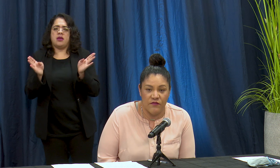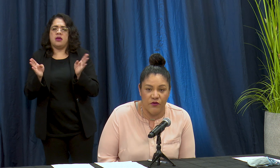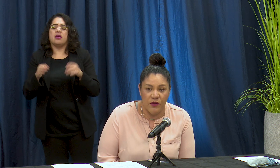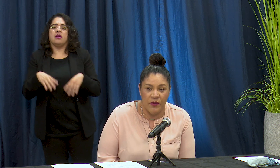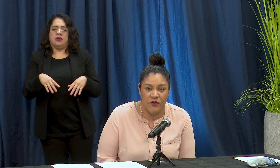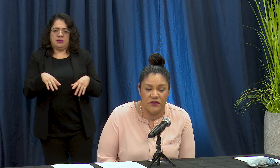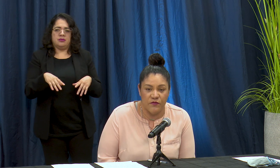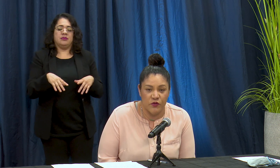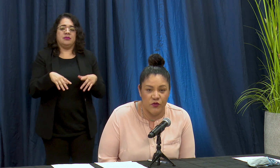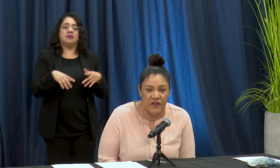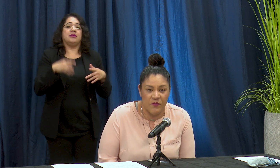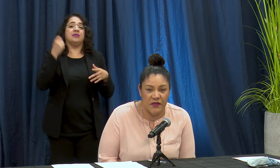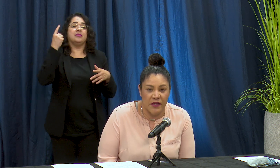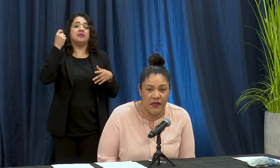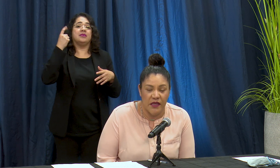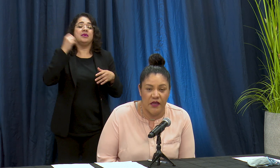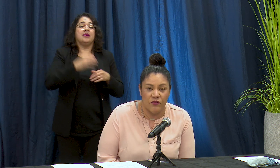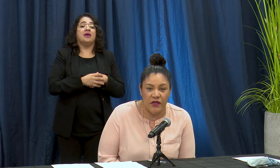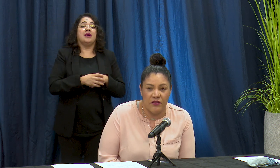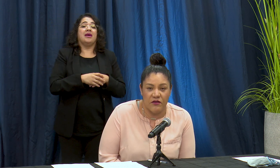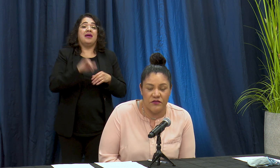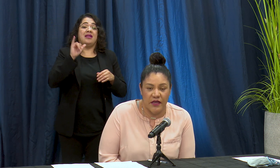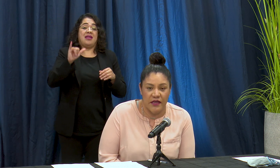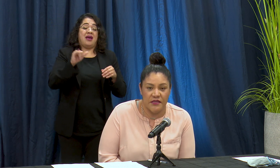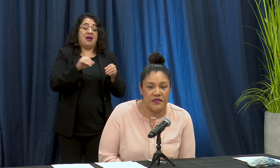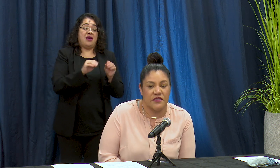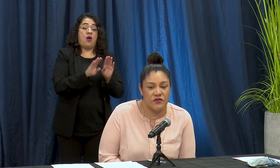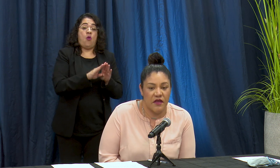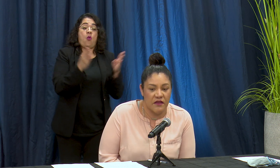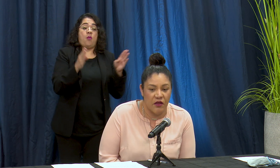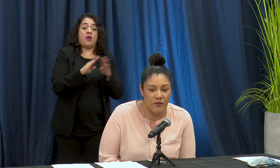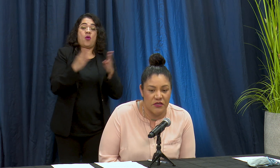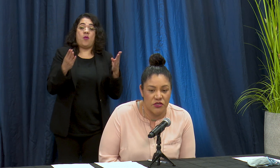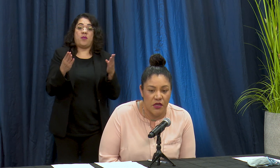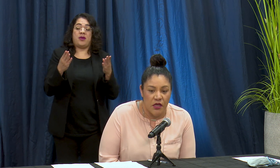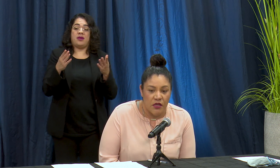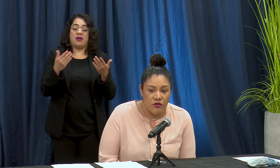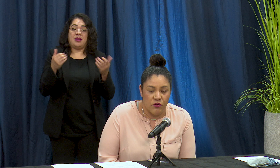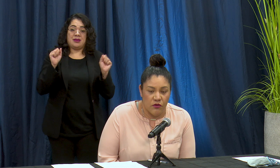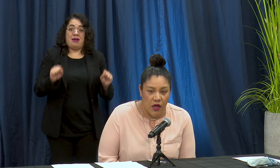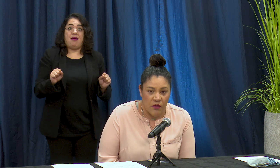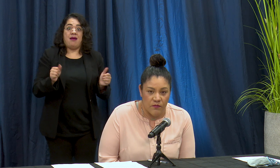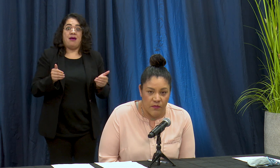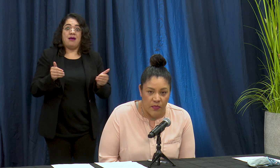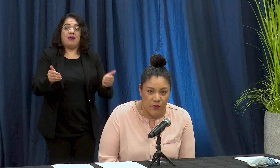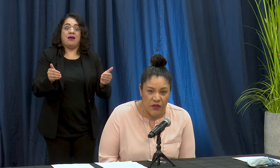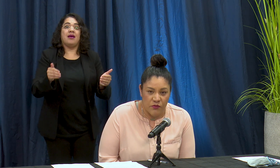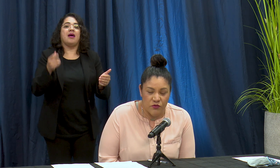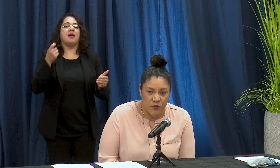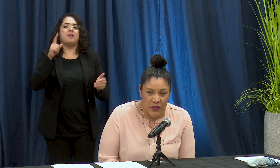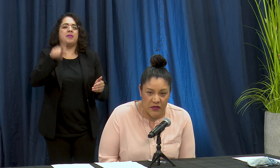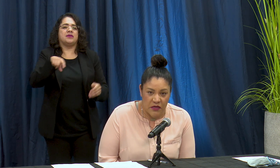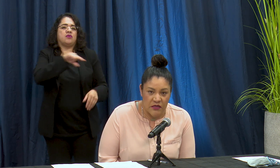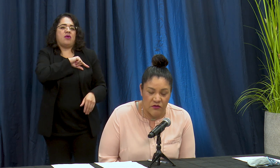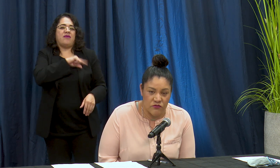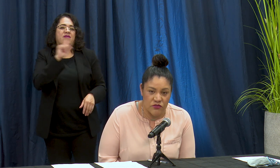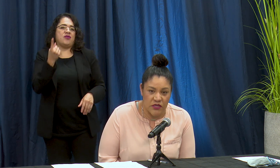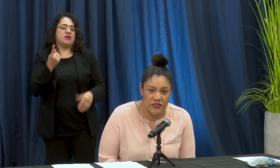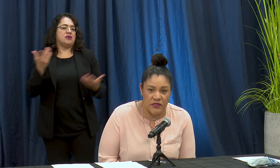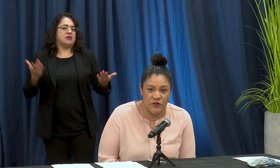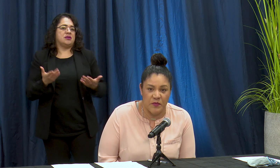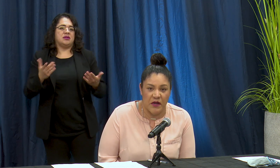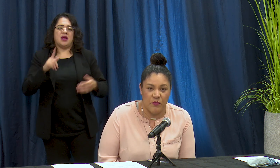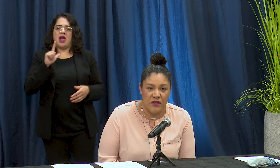de California, pero desafortunadamente el condado de Los Ángeles y la ciudad de Long Beach no podemos cumplir